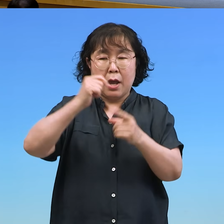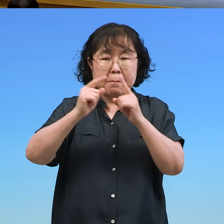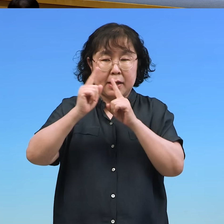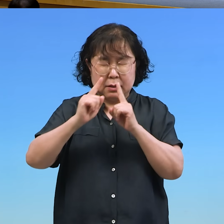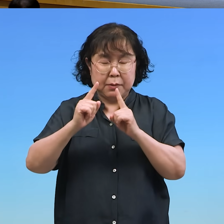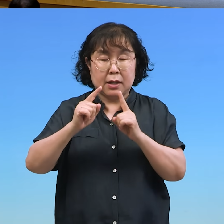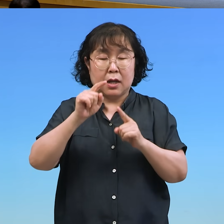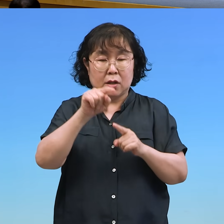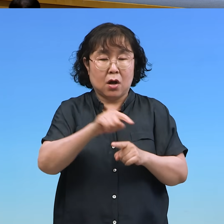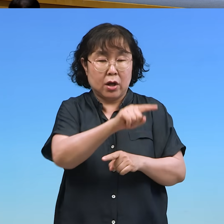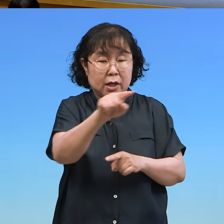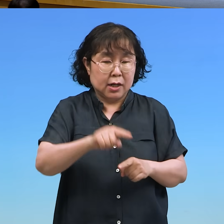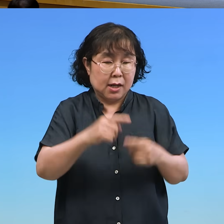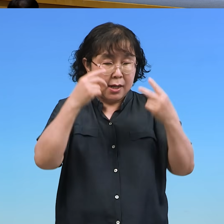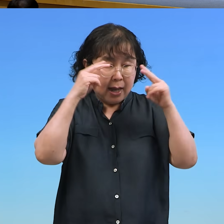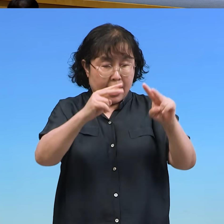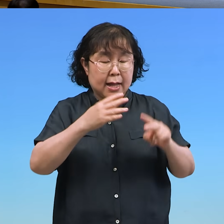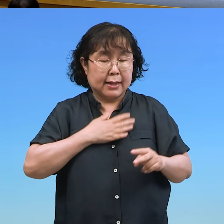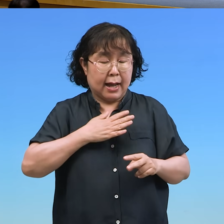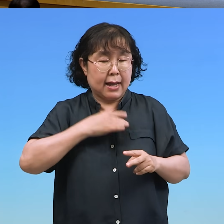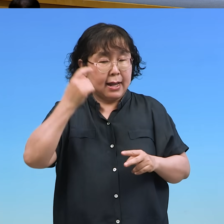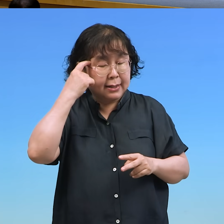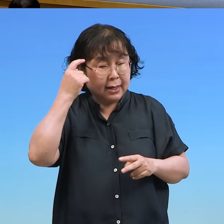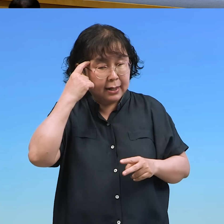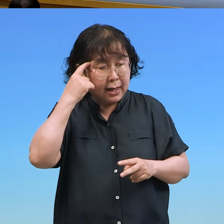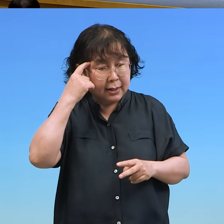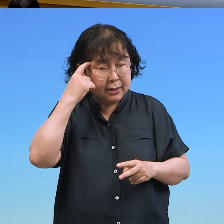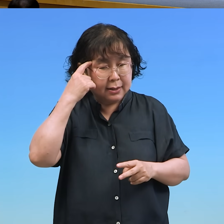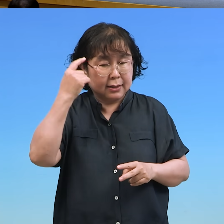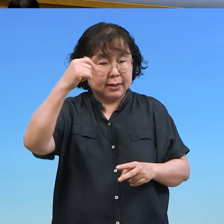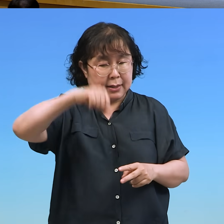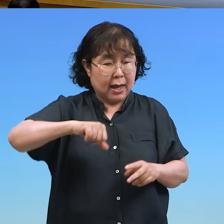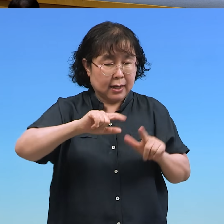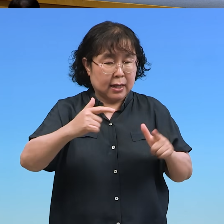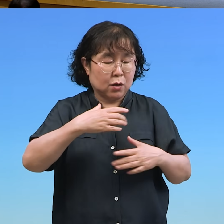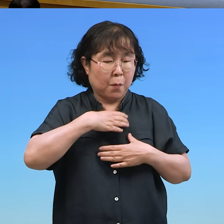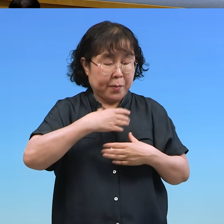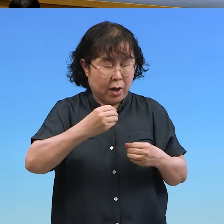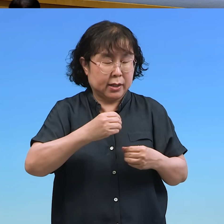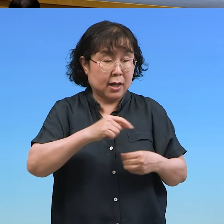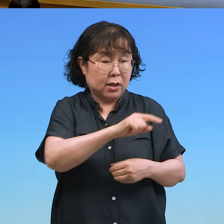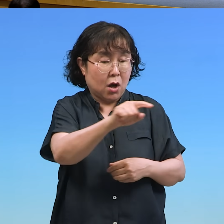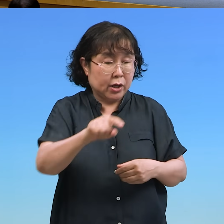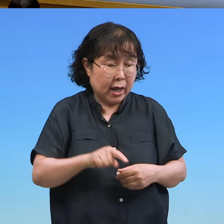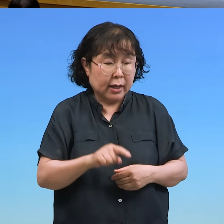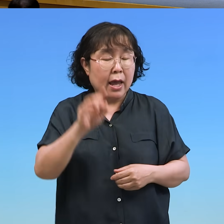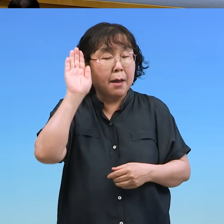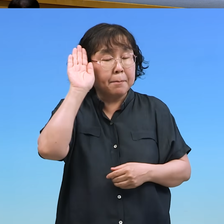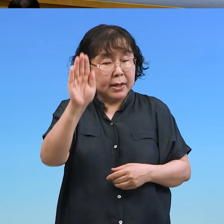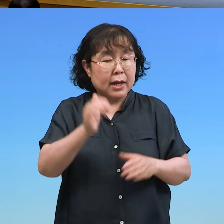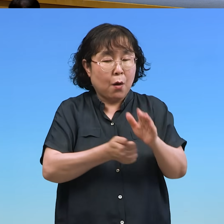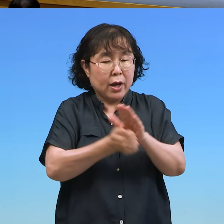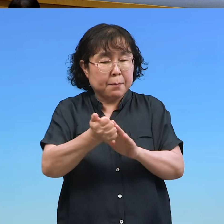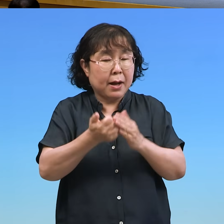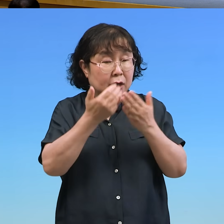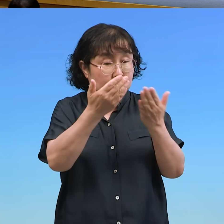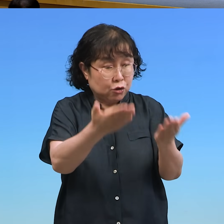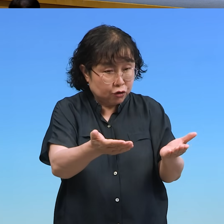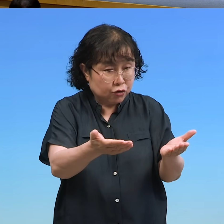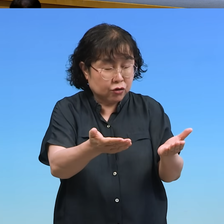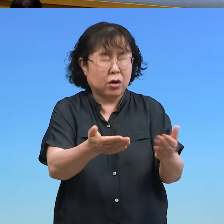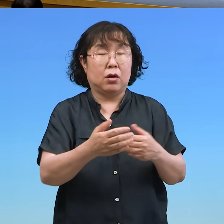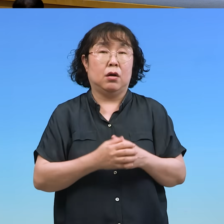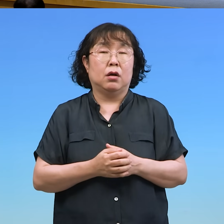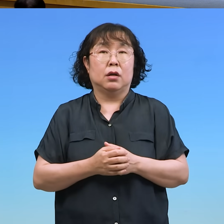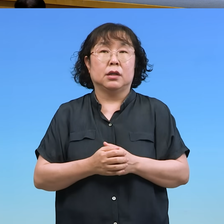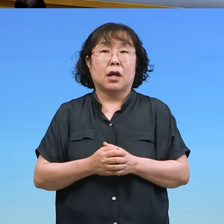나의 생각을 내가 아나니 평안이요 재앙이 아니니라 너희에게 미래와 희망을 주는 것이니라. 딱 이 구절로 저를